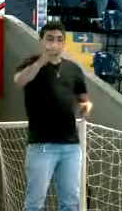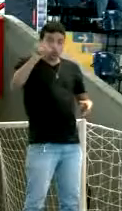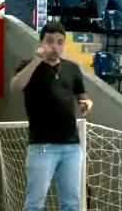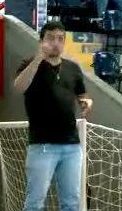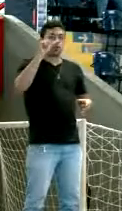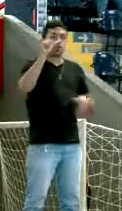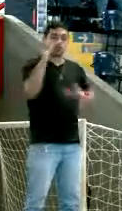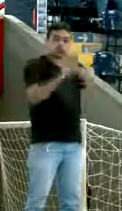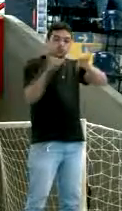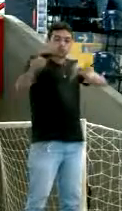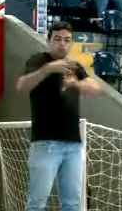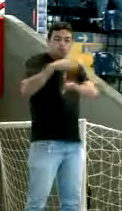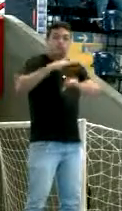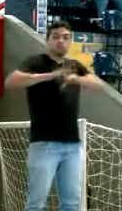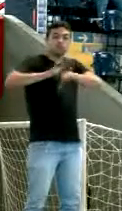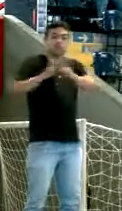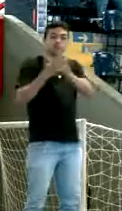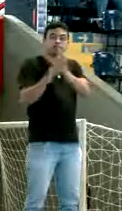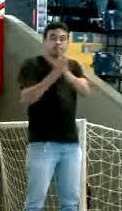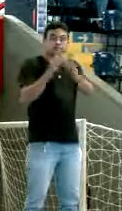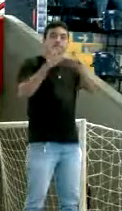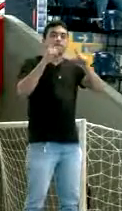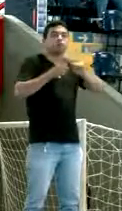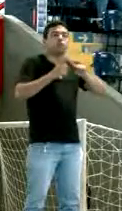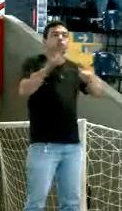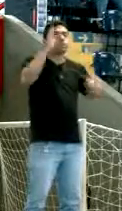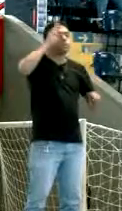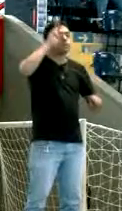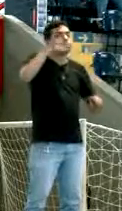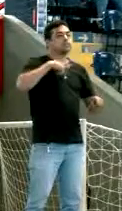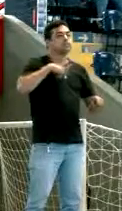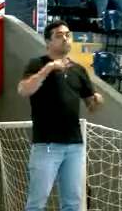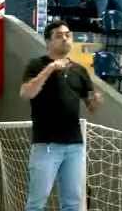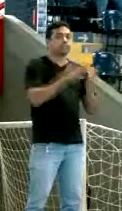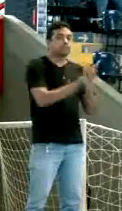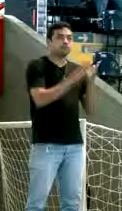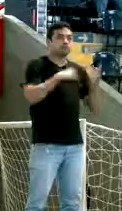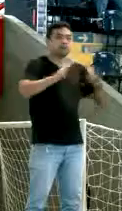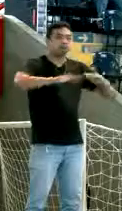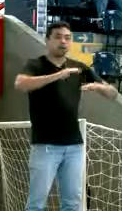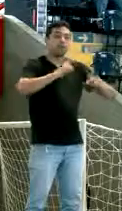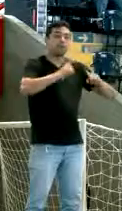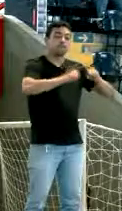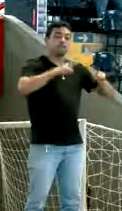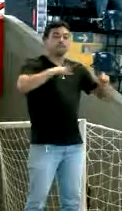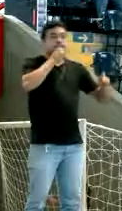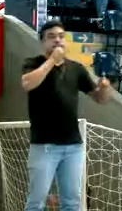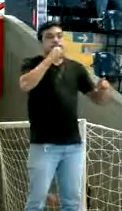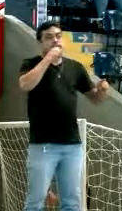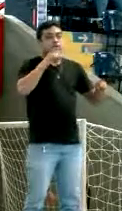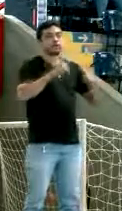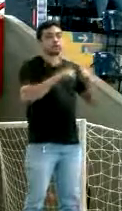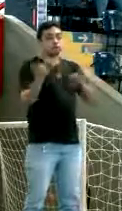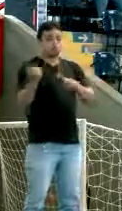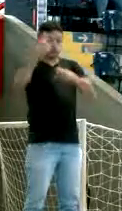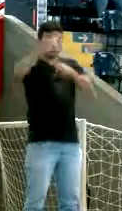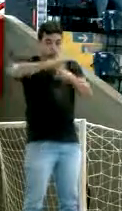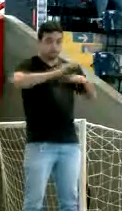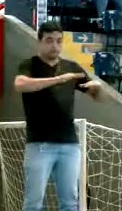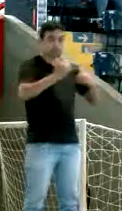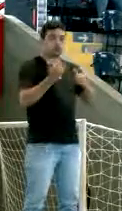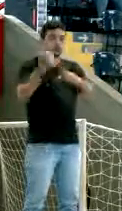fazer samba. Observem que o samba tem percussão, mas o samba de Tom Jobim e Vinícius de Moraes substitui a